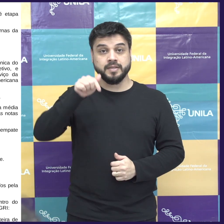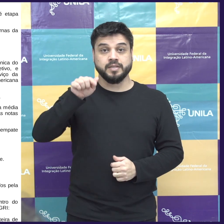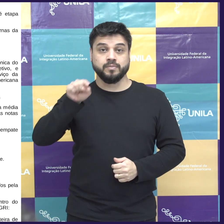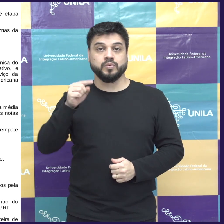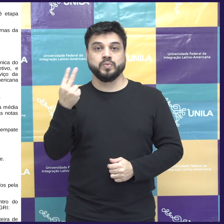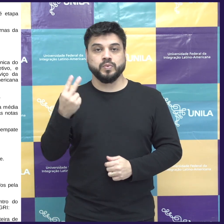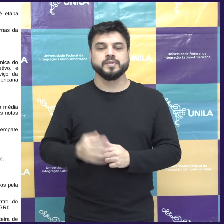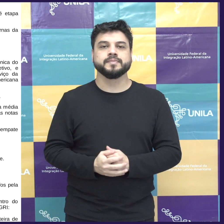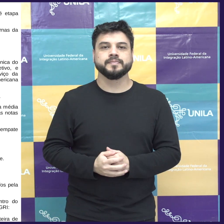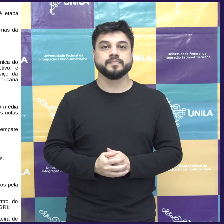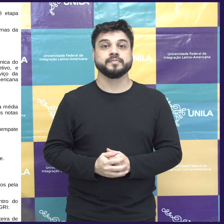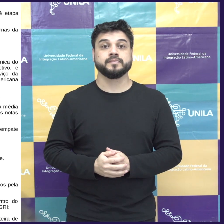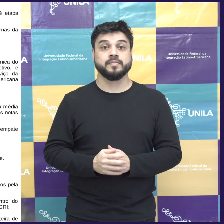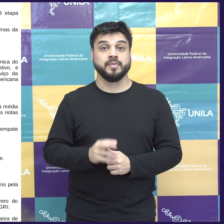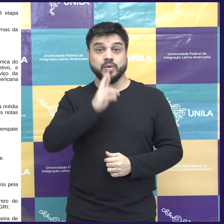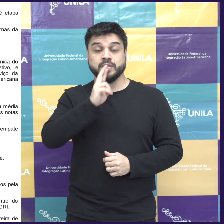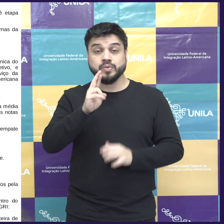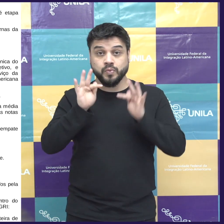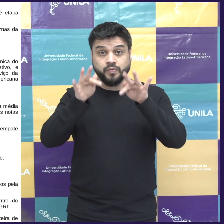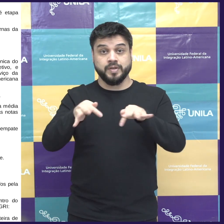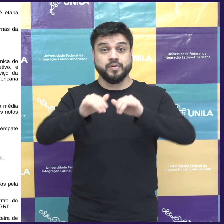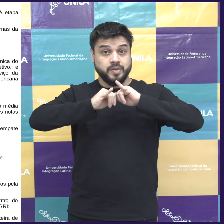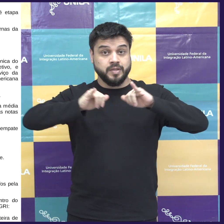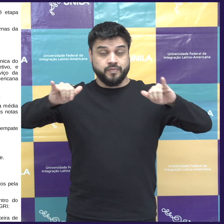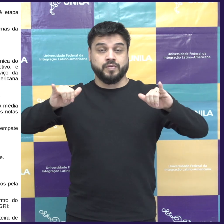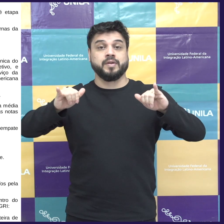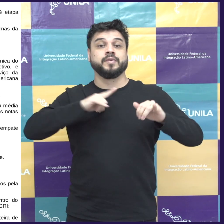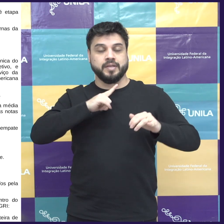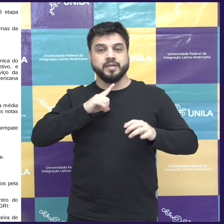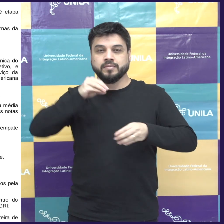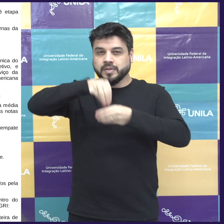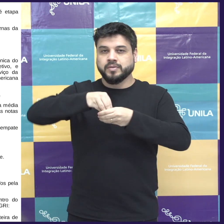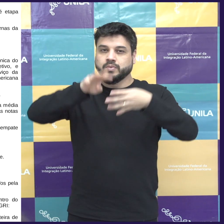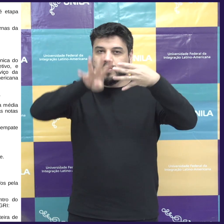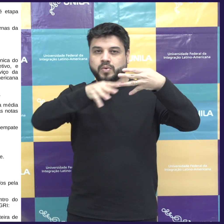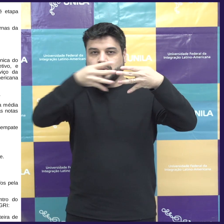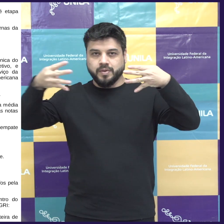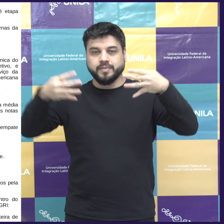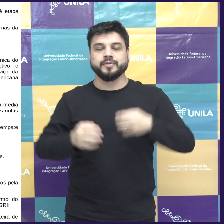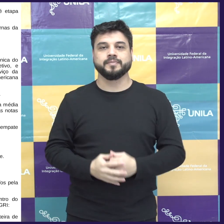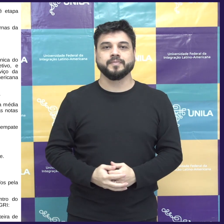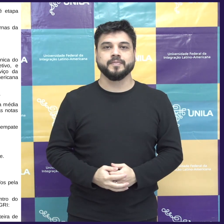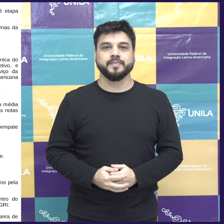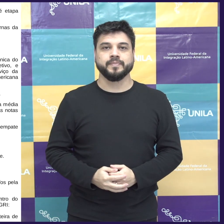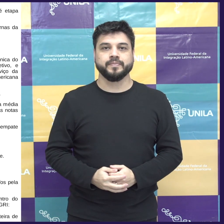7.2. O resultado final do processo seletivo será divulgado conforme cronograma.